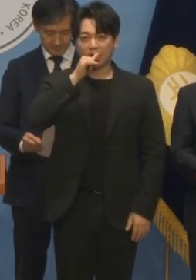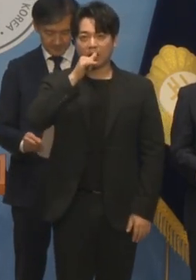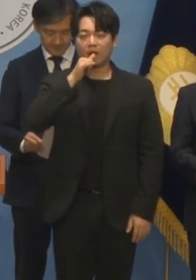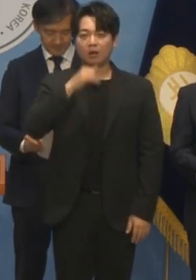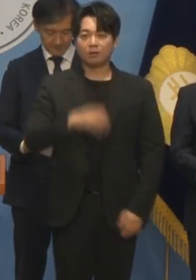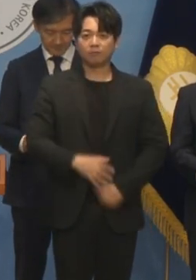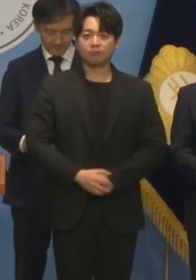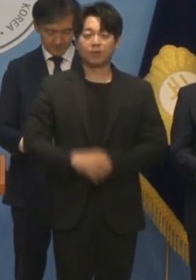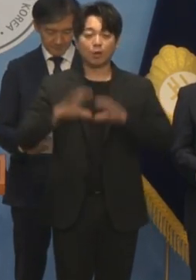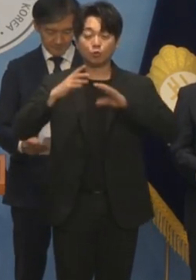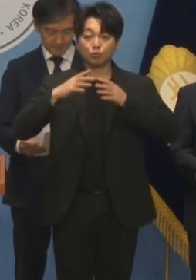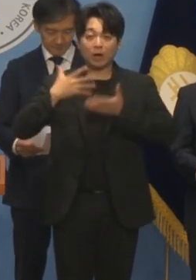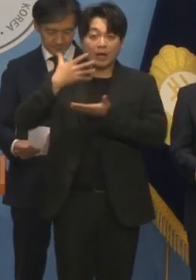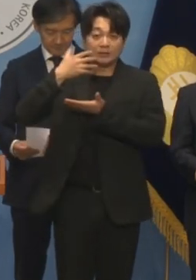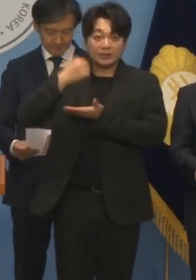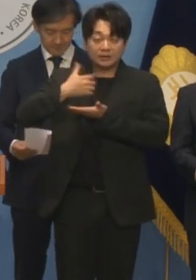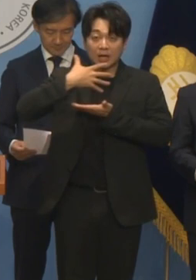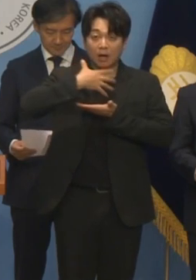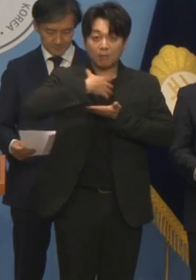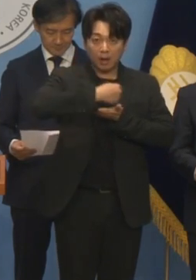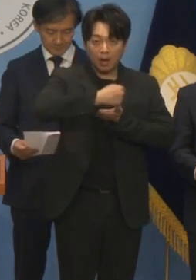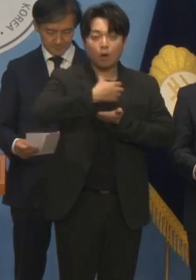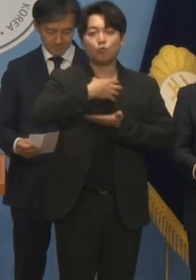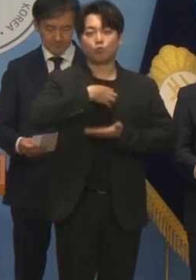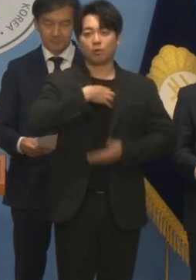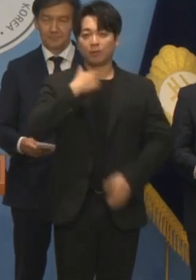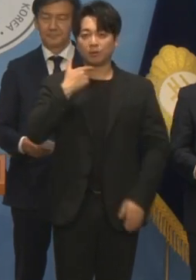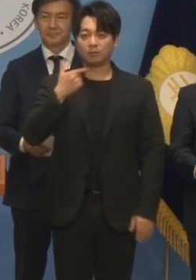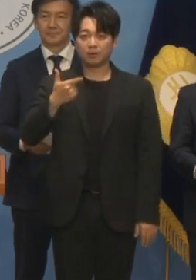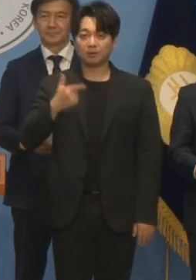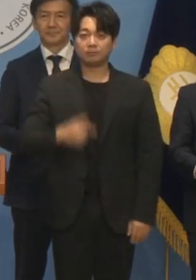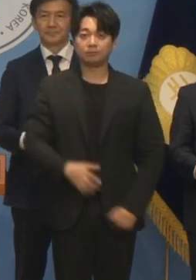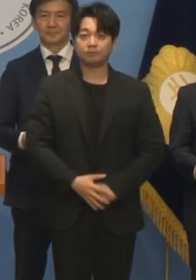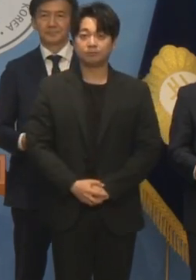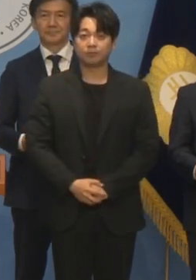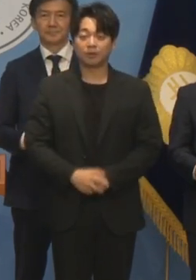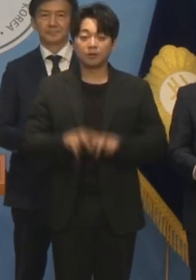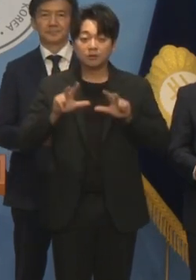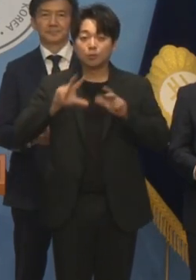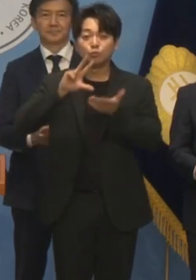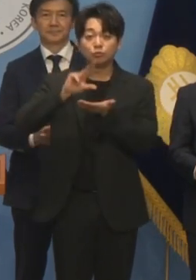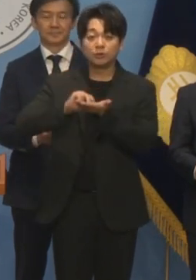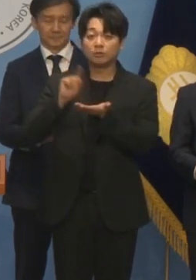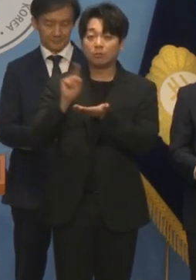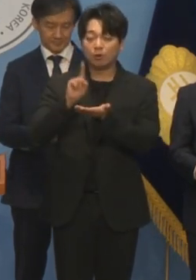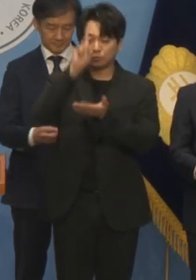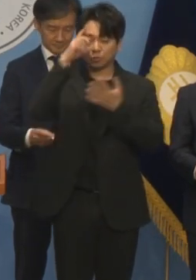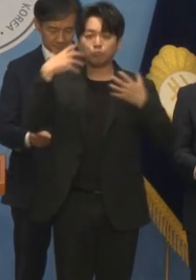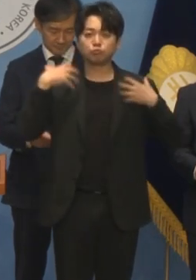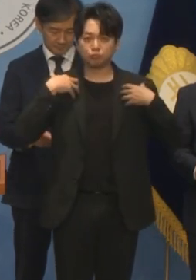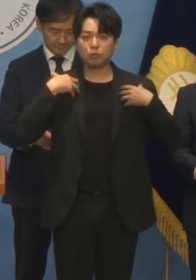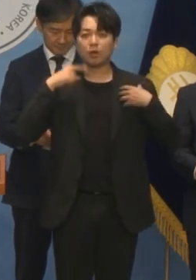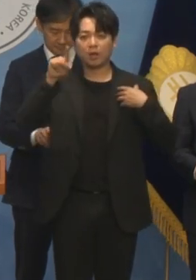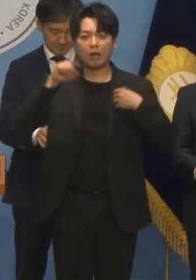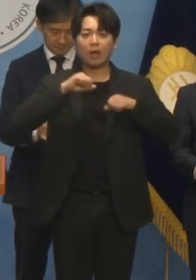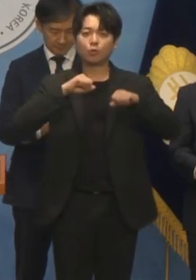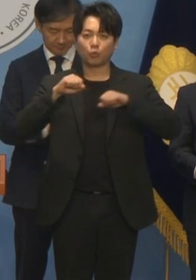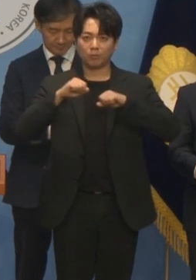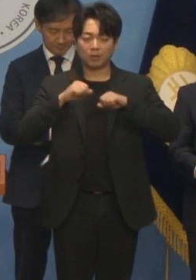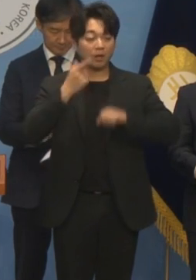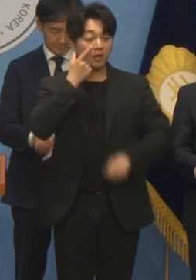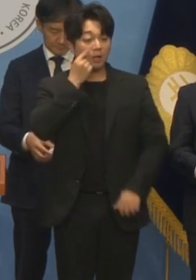값진 국치가 벌어지는 것입니다. 문제는 우리 정부 대응입니다. 일본이 법에도 없는